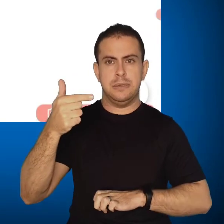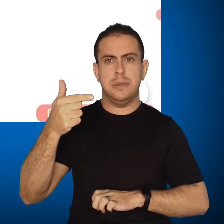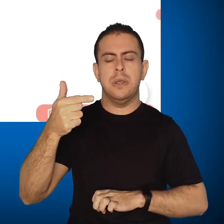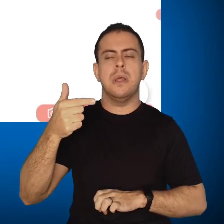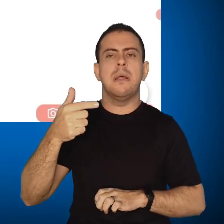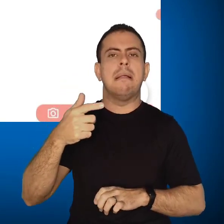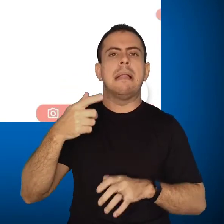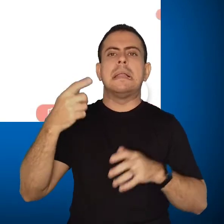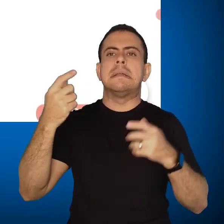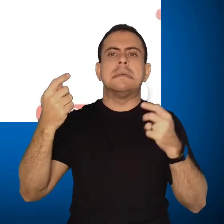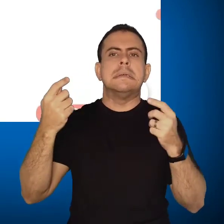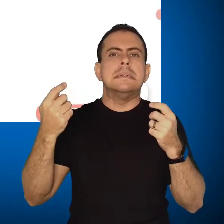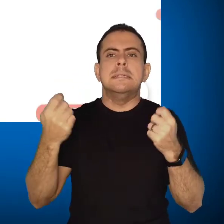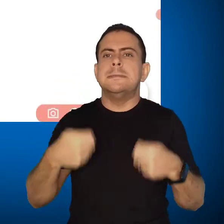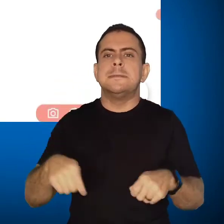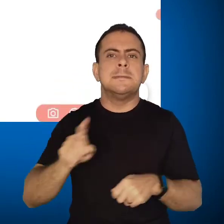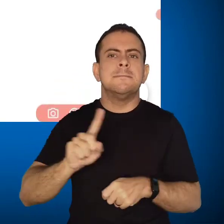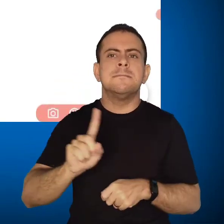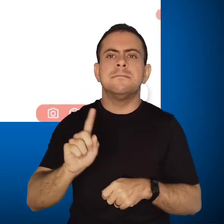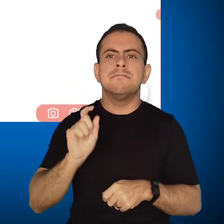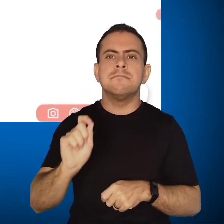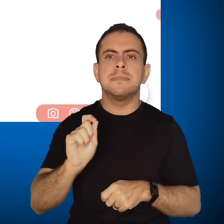não necessariamente precisa